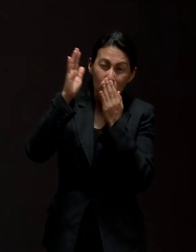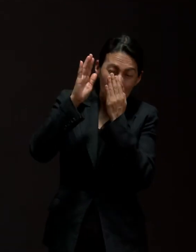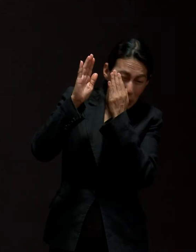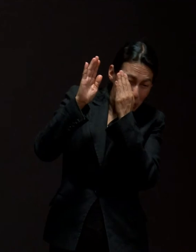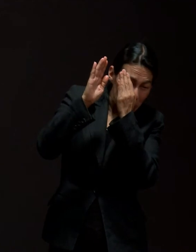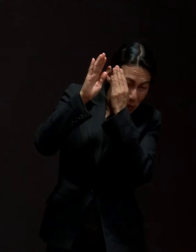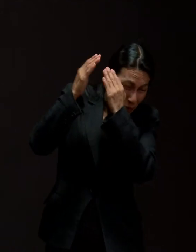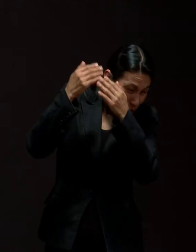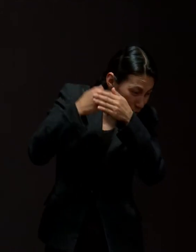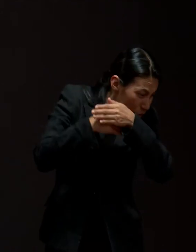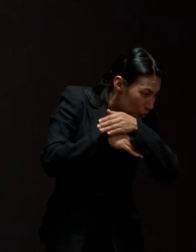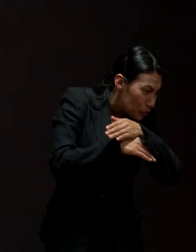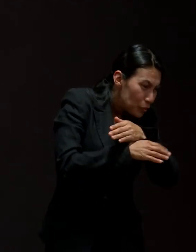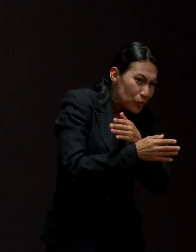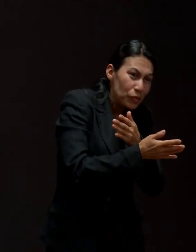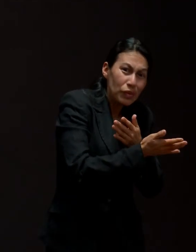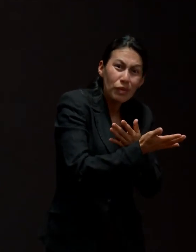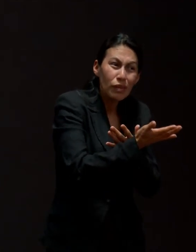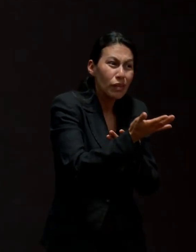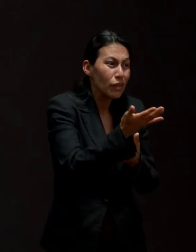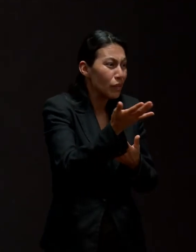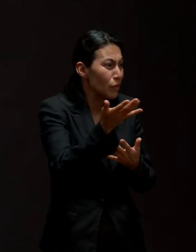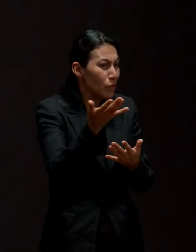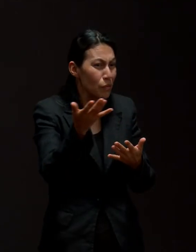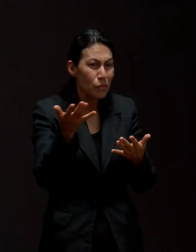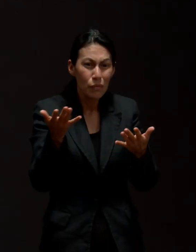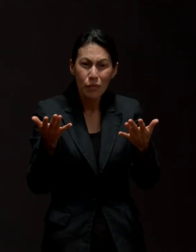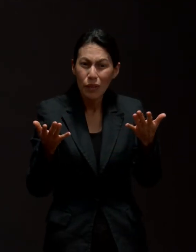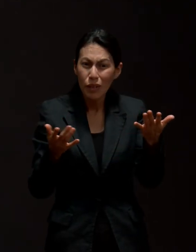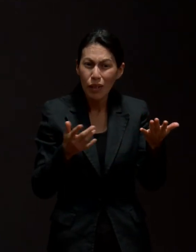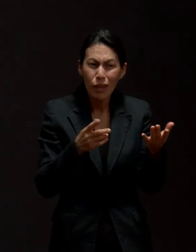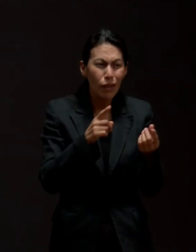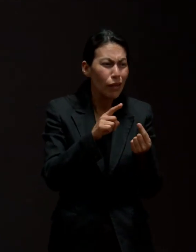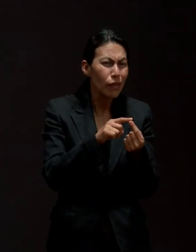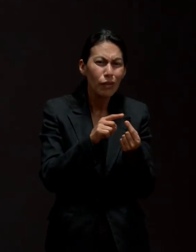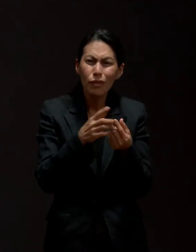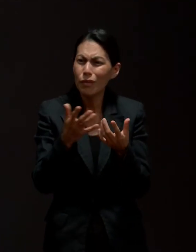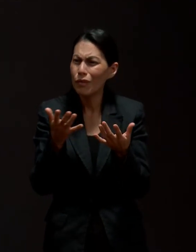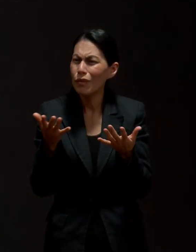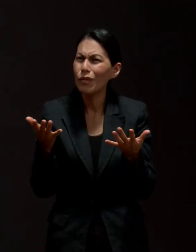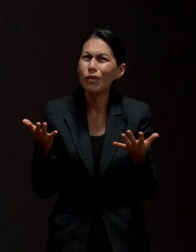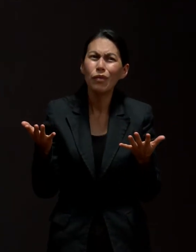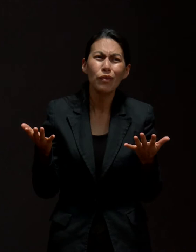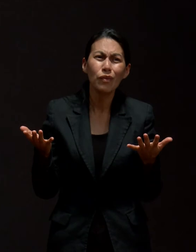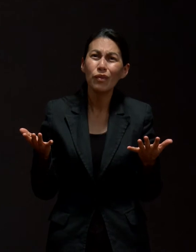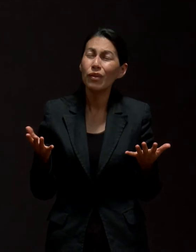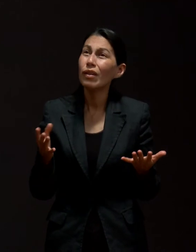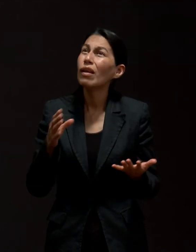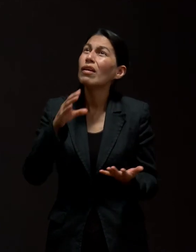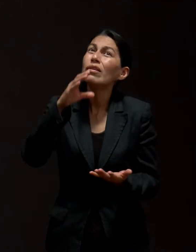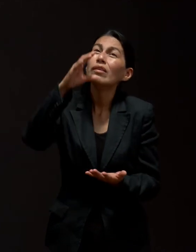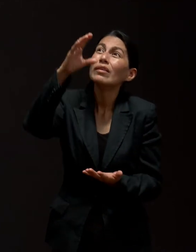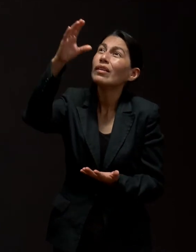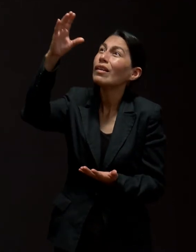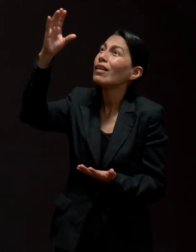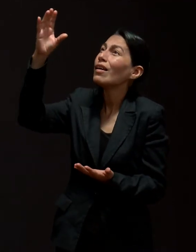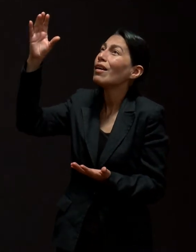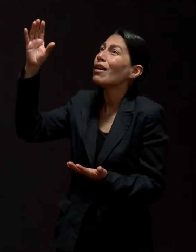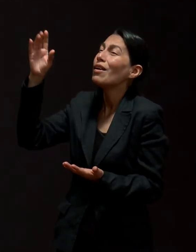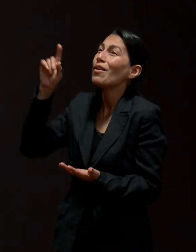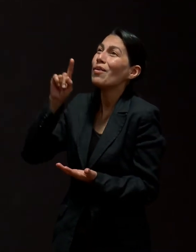presencia santa? Si subo al cielo,